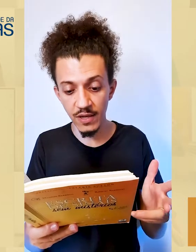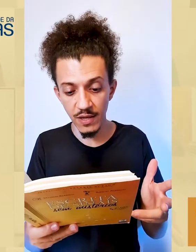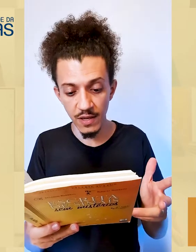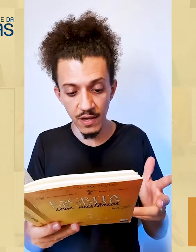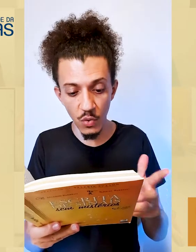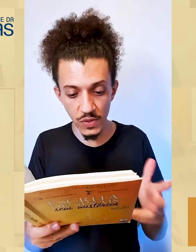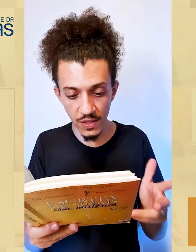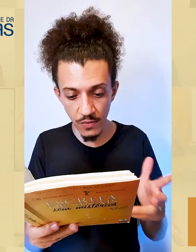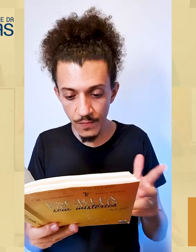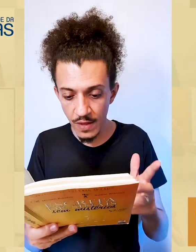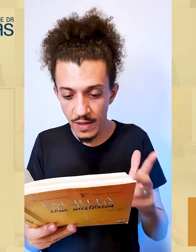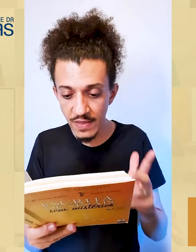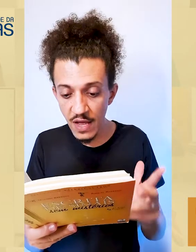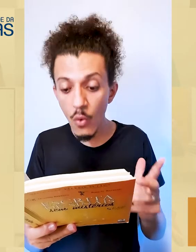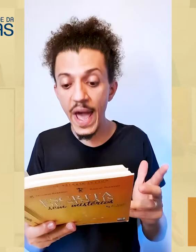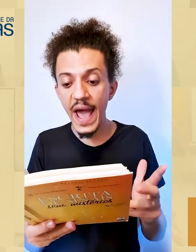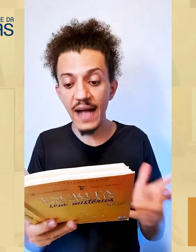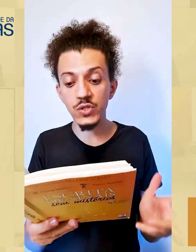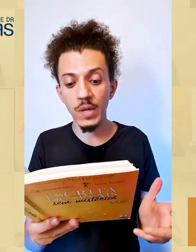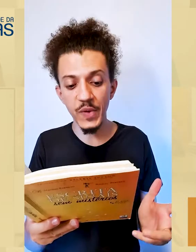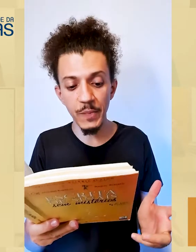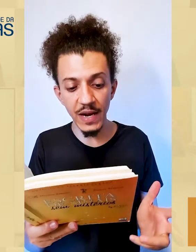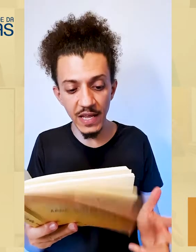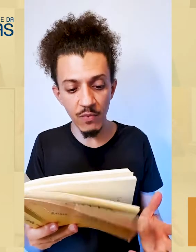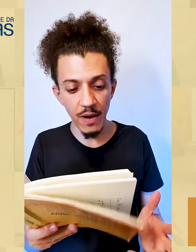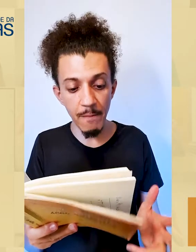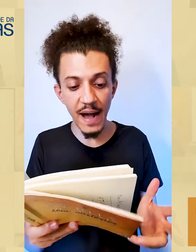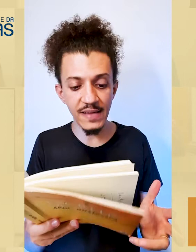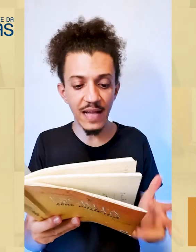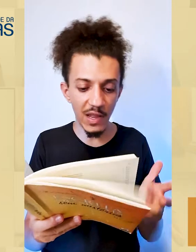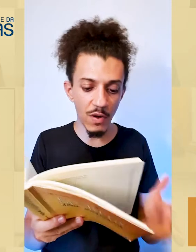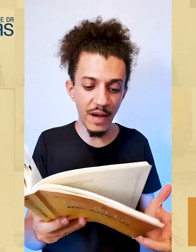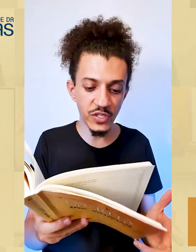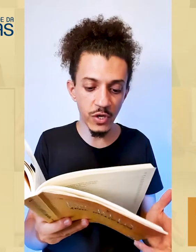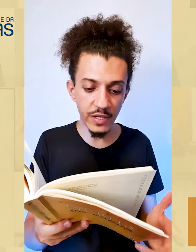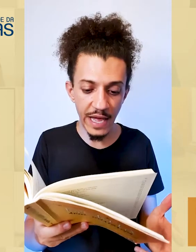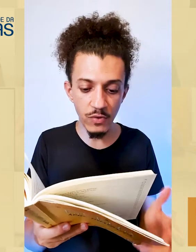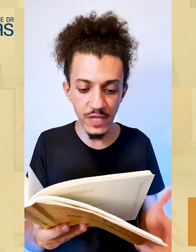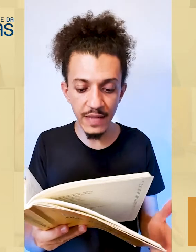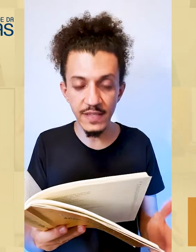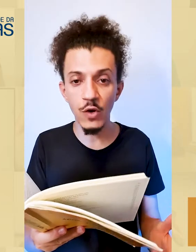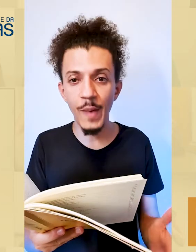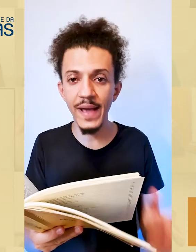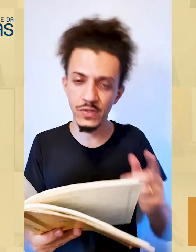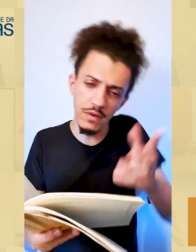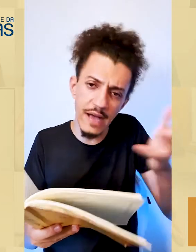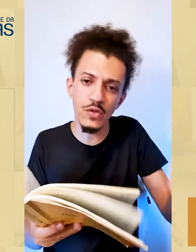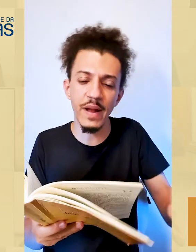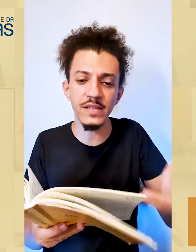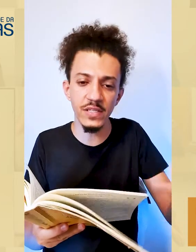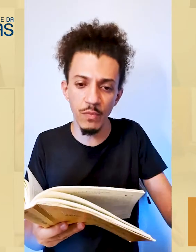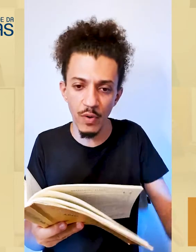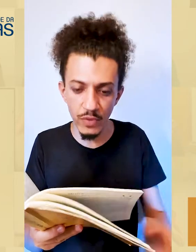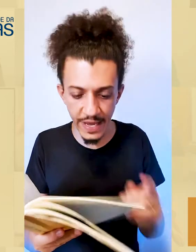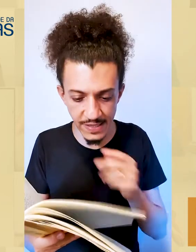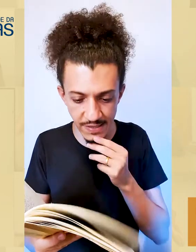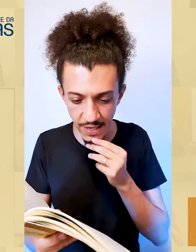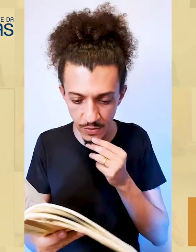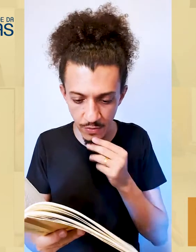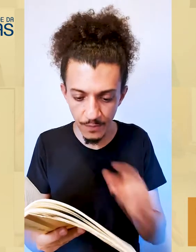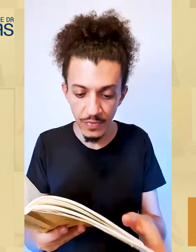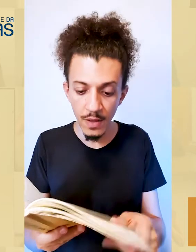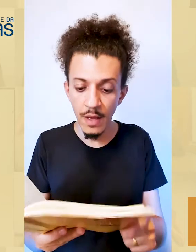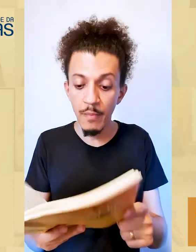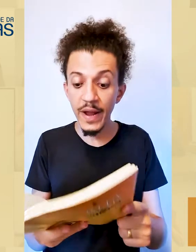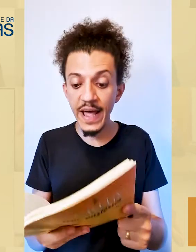dia, usam não é a de sua própria língua, mas da língua majoritária usada em seu país. No caso do Brasil, o português